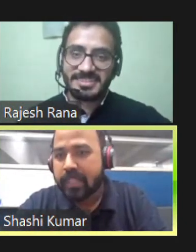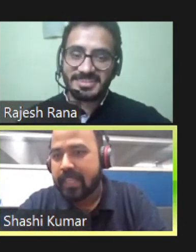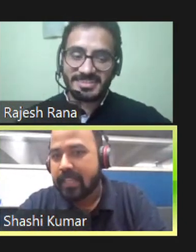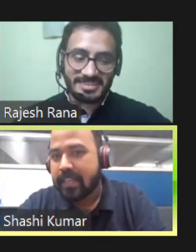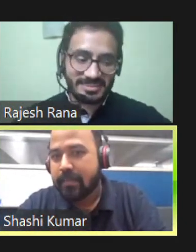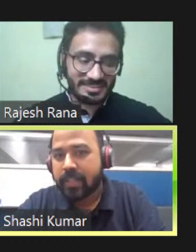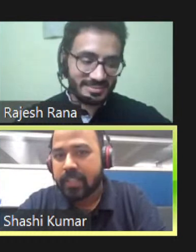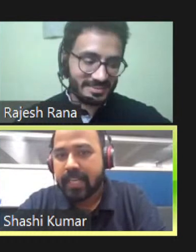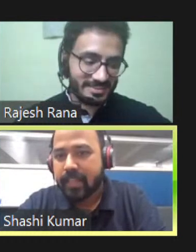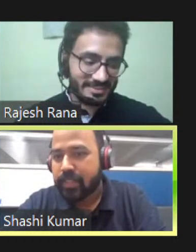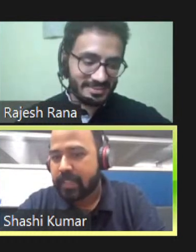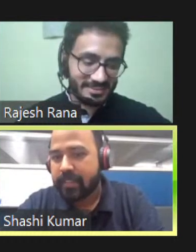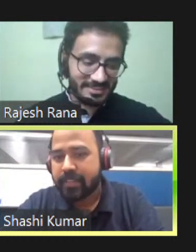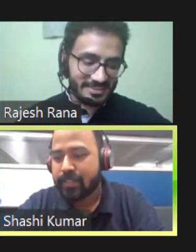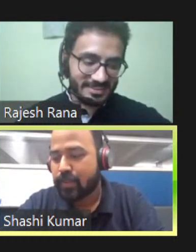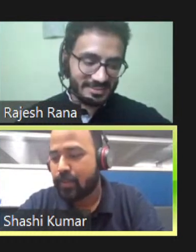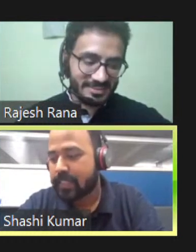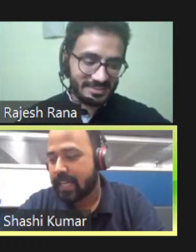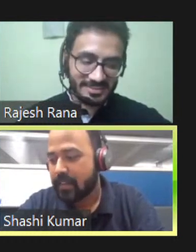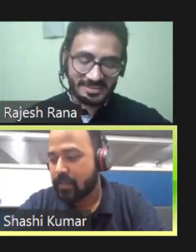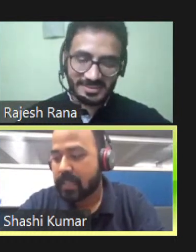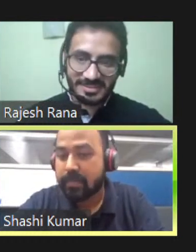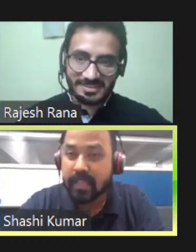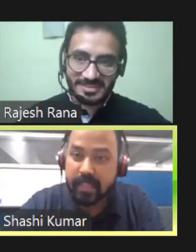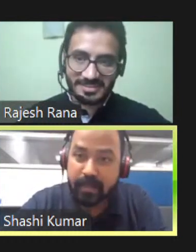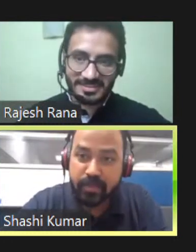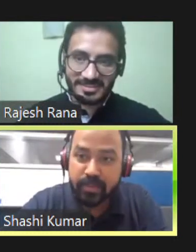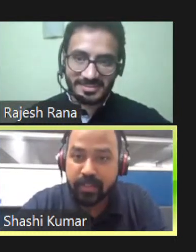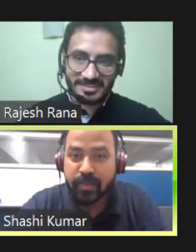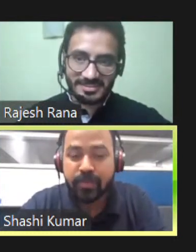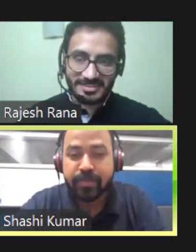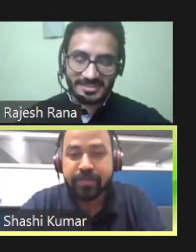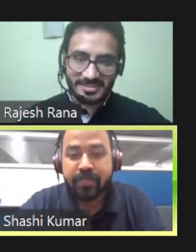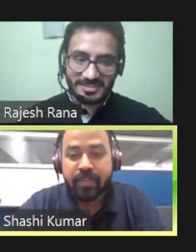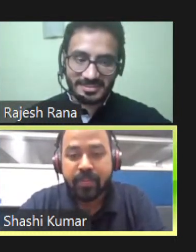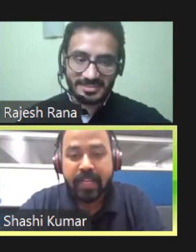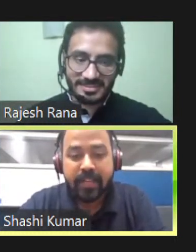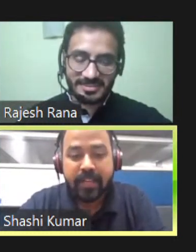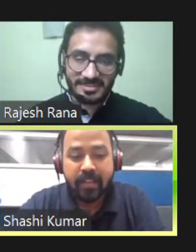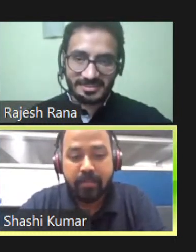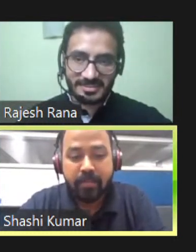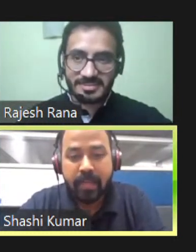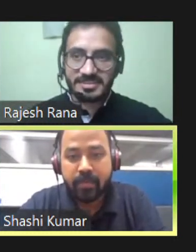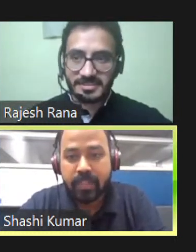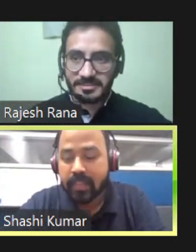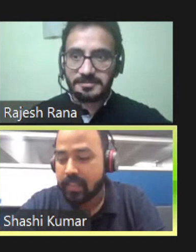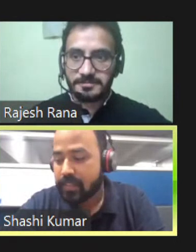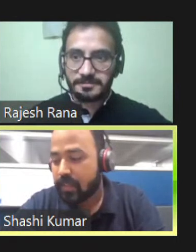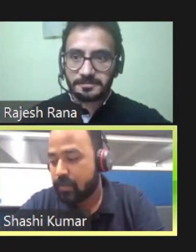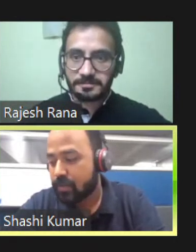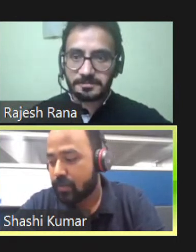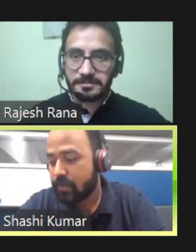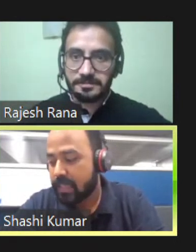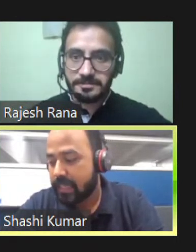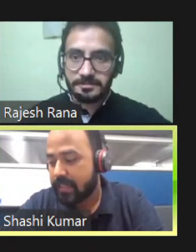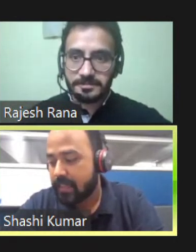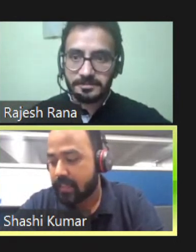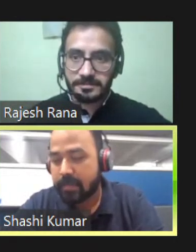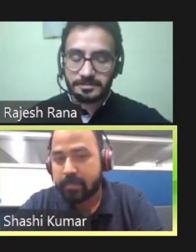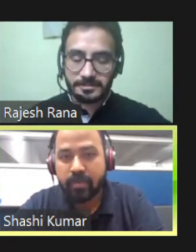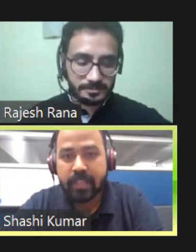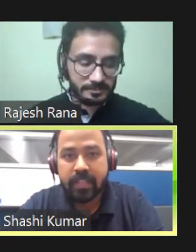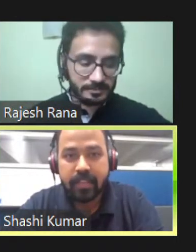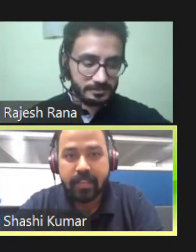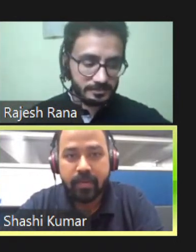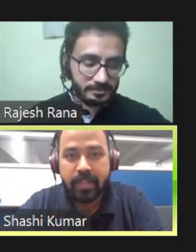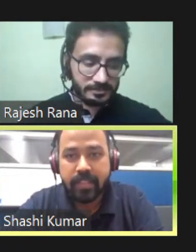कि गाने भी होते हैं साइन लैंग्वेज में? तो साइन लैंग्वेज में आप गाने भी सुन सकते हो, राइट। अगर मैं आपको दिखाना चाहूँ तो मैंने एक गाना